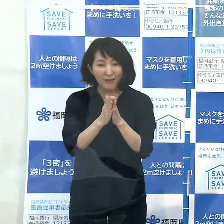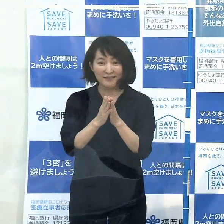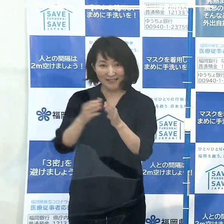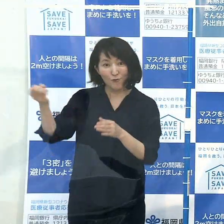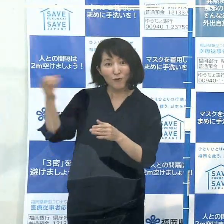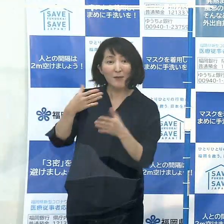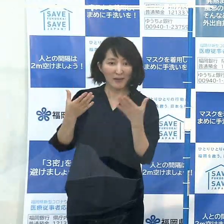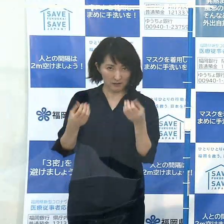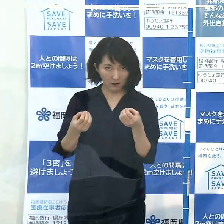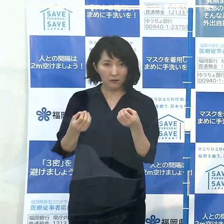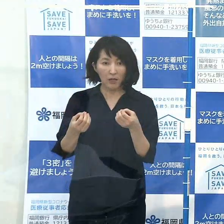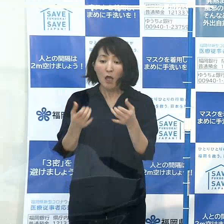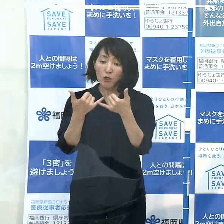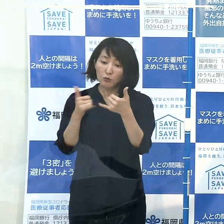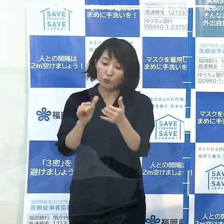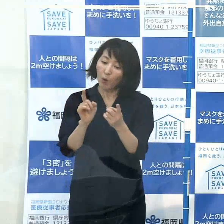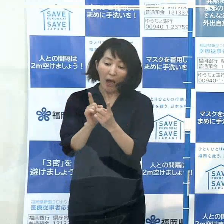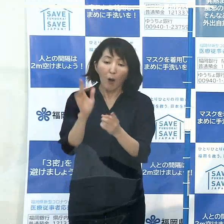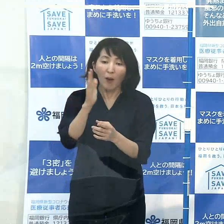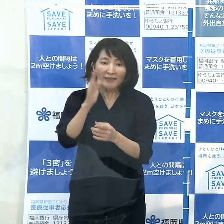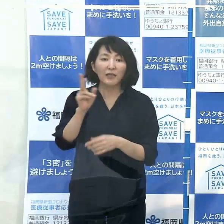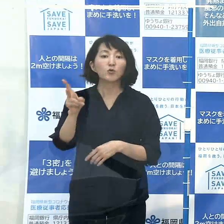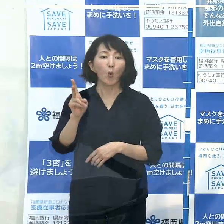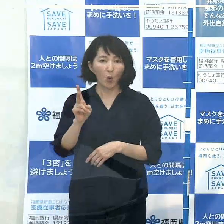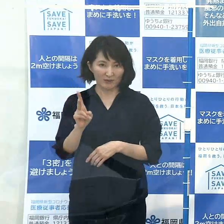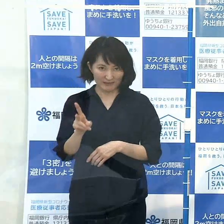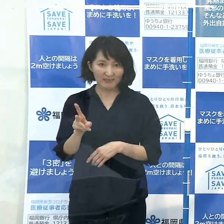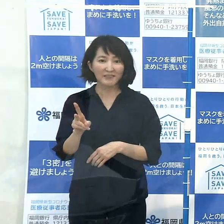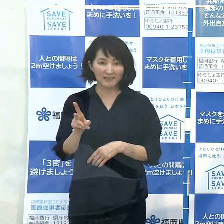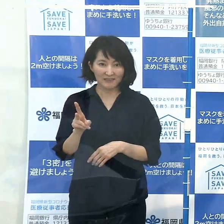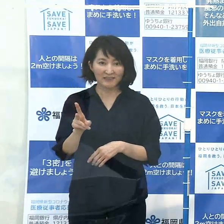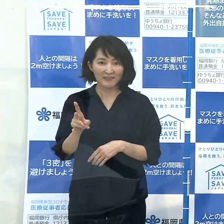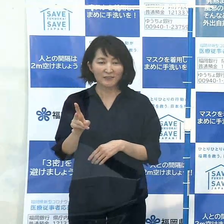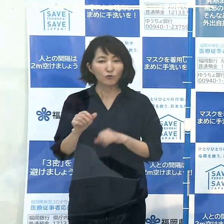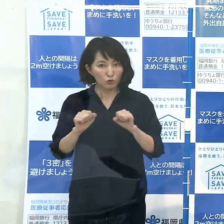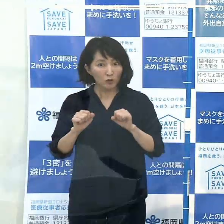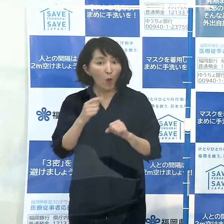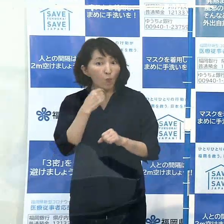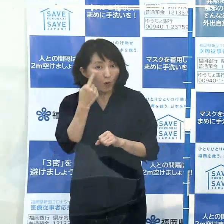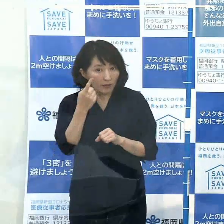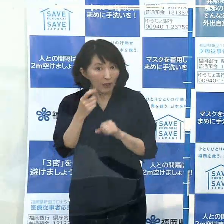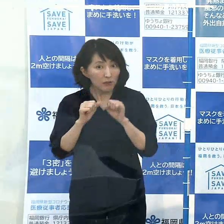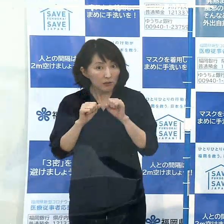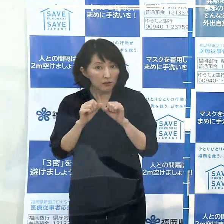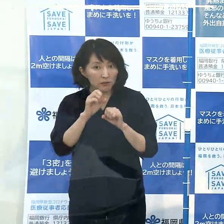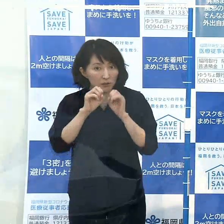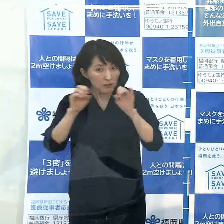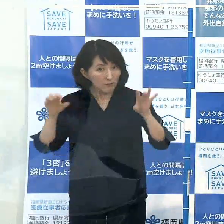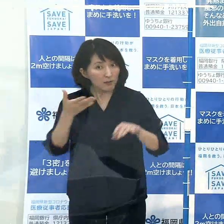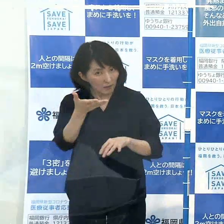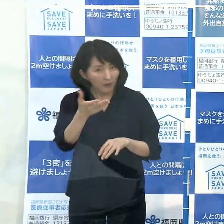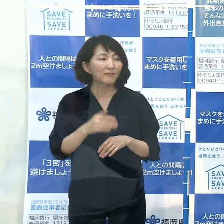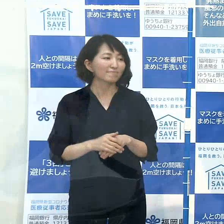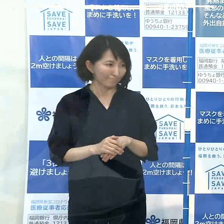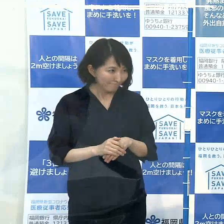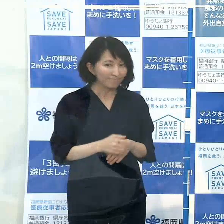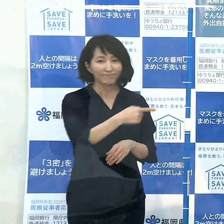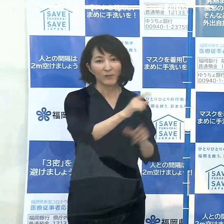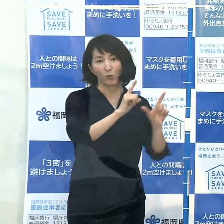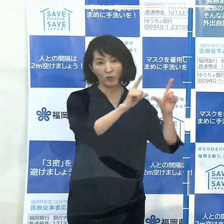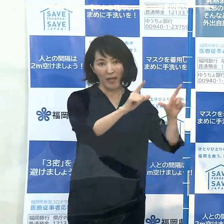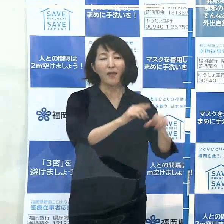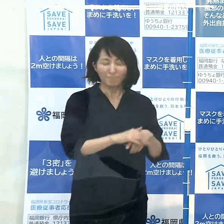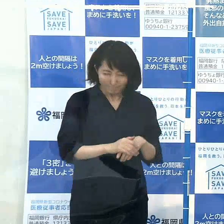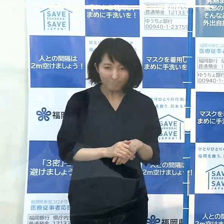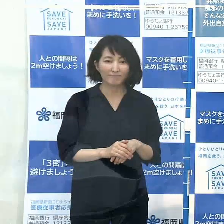を避けるという意味でそういうのを再度呼びかけるというのは 今はもう今日はちょっと新しい話で、特に若